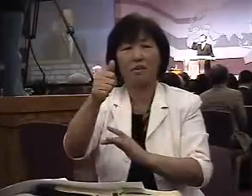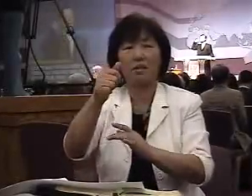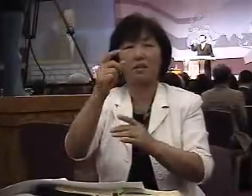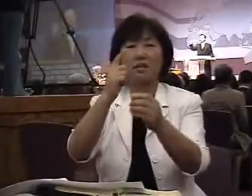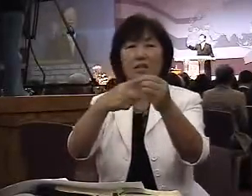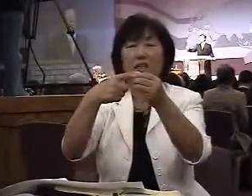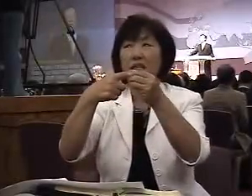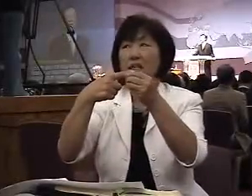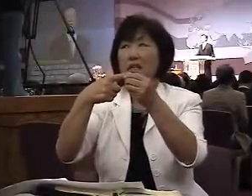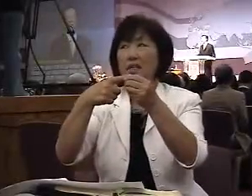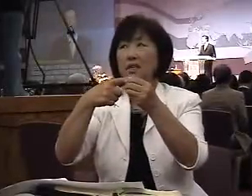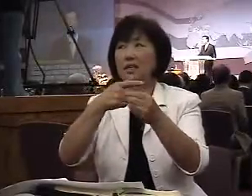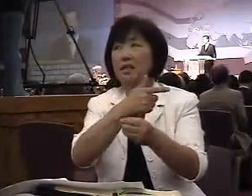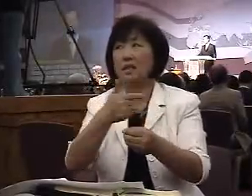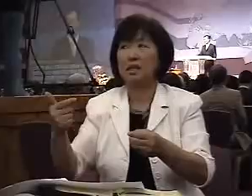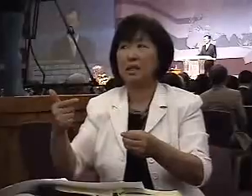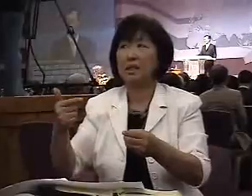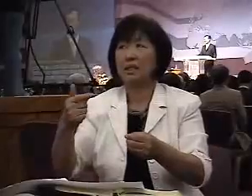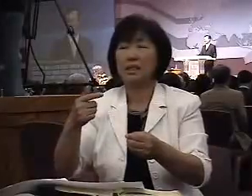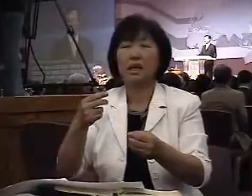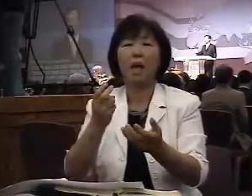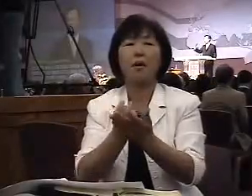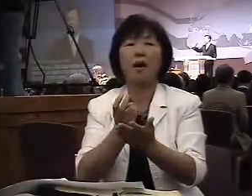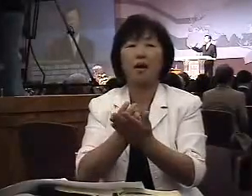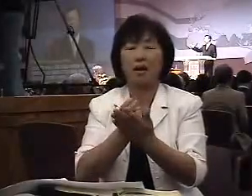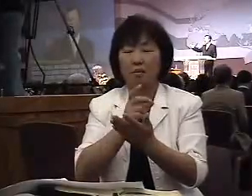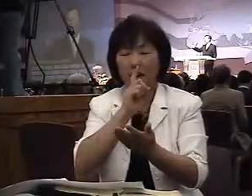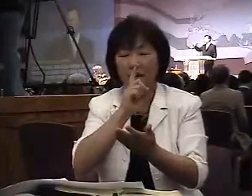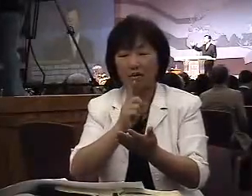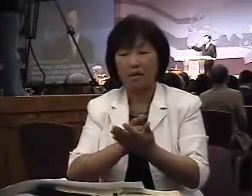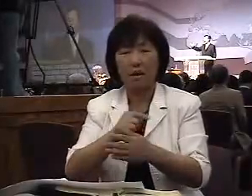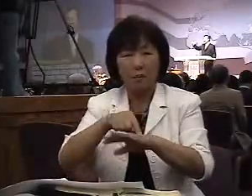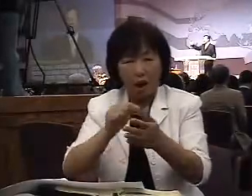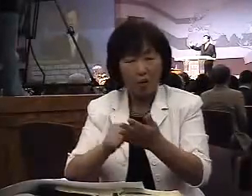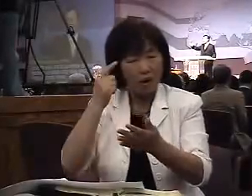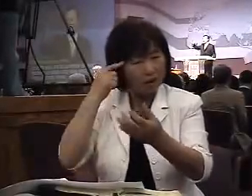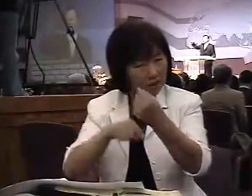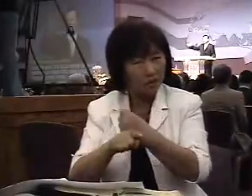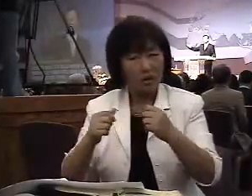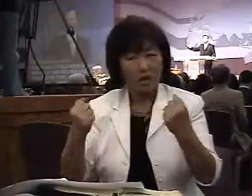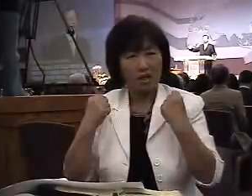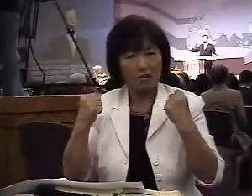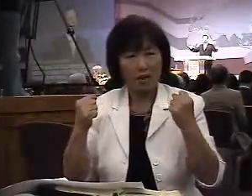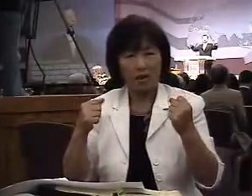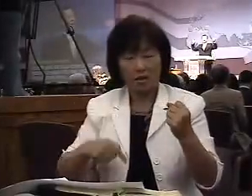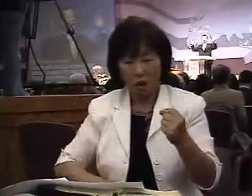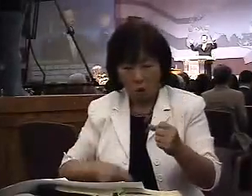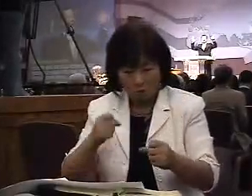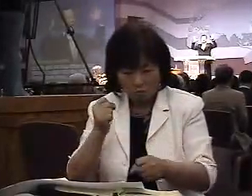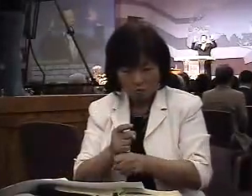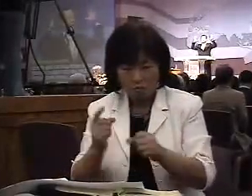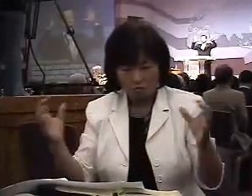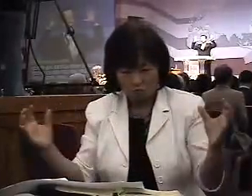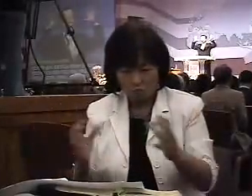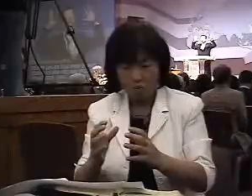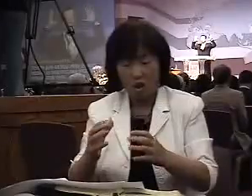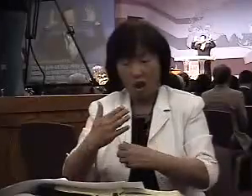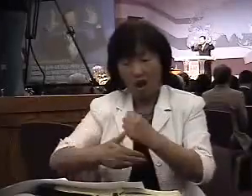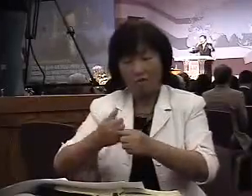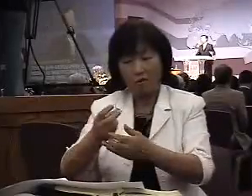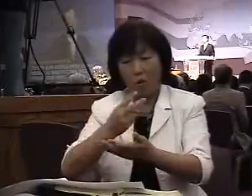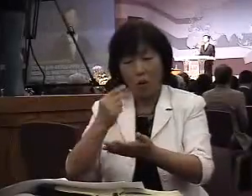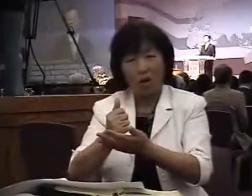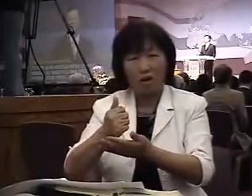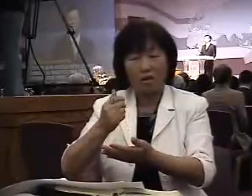첫째 되는 큰 계명이라고 말씀하셨잖아요. 내 마음과 뜻과 힘과 성품을 다해 하나님 여호와